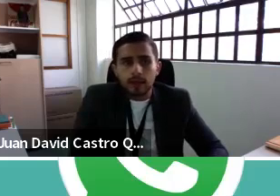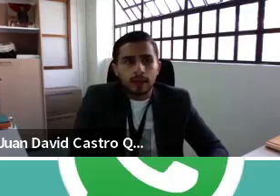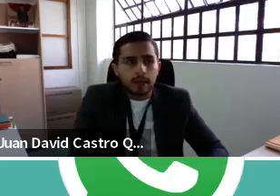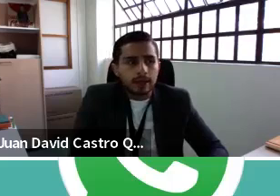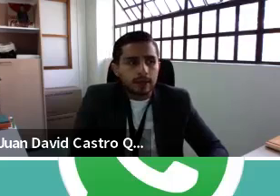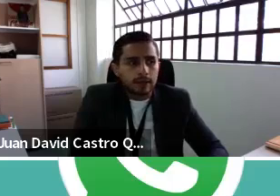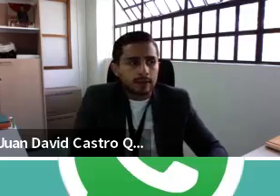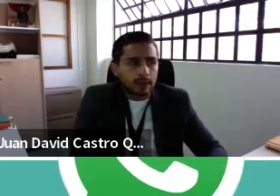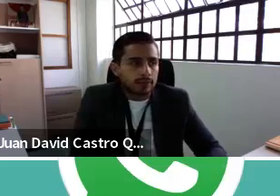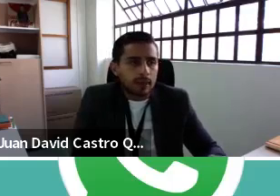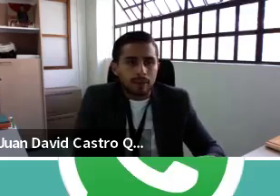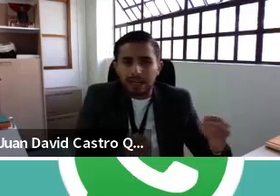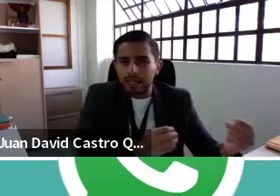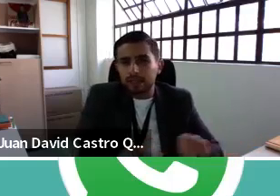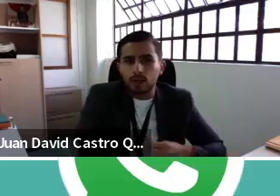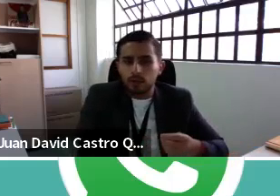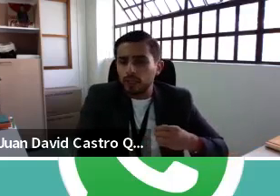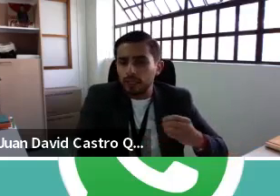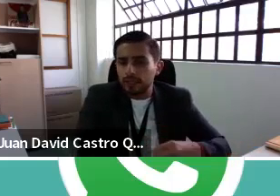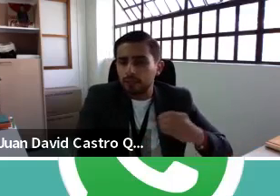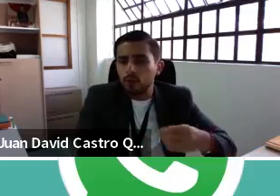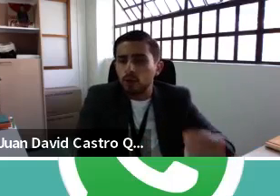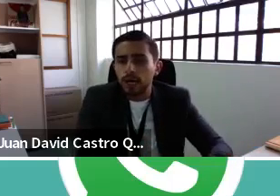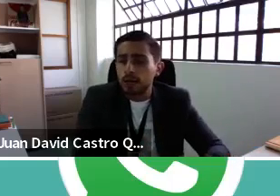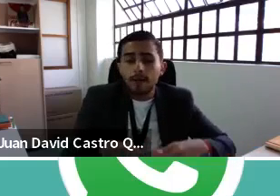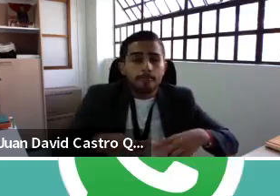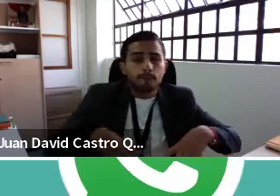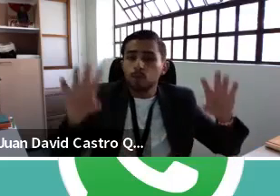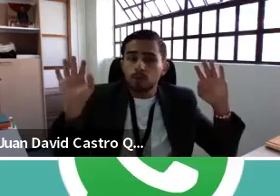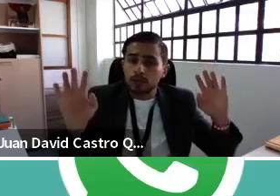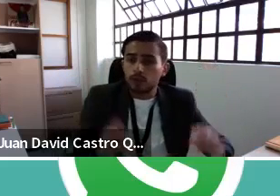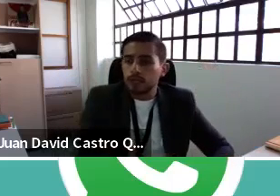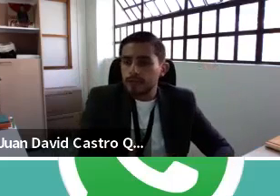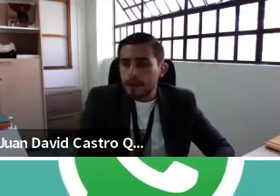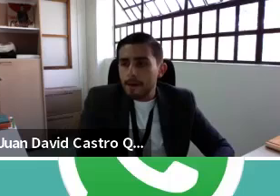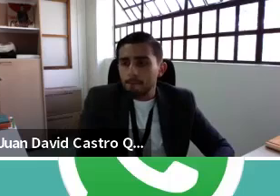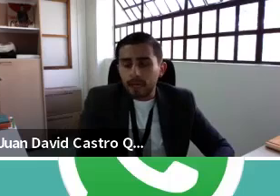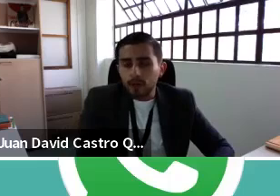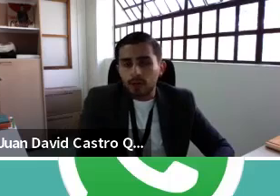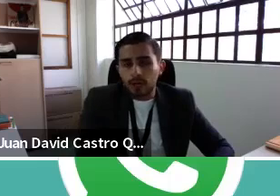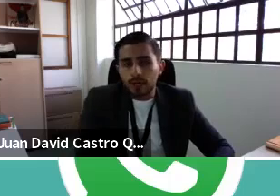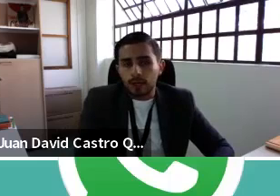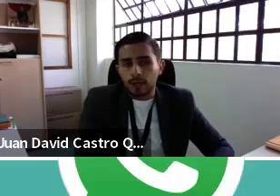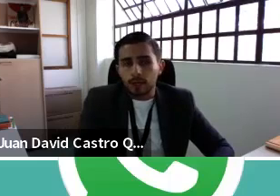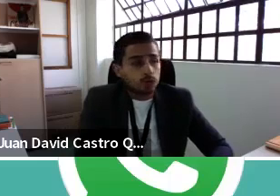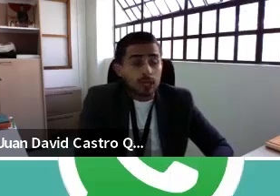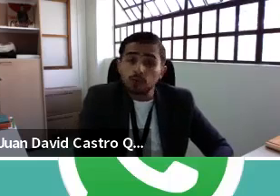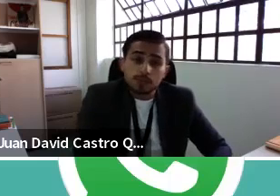que de manera directa o indirecta involucra muchos actores pero nos siguen muchas